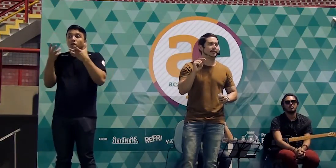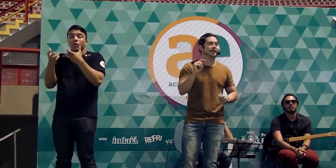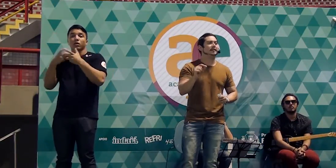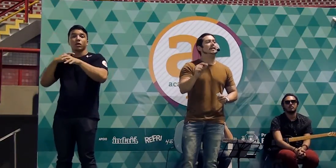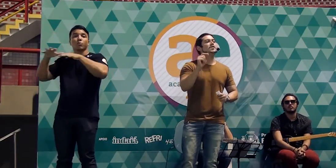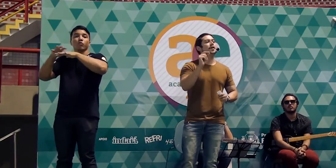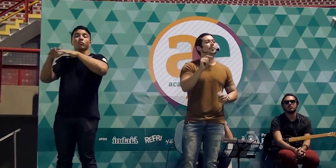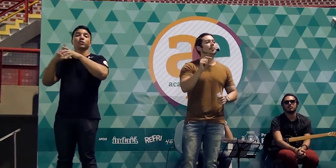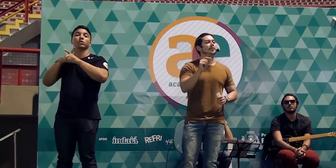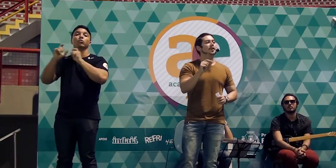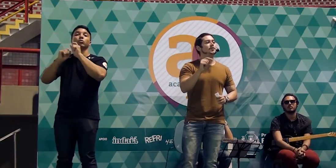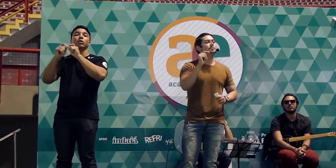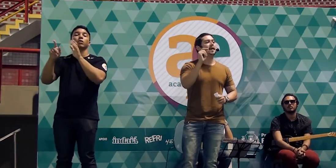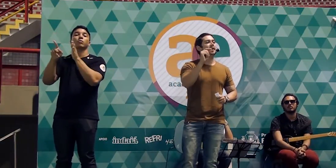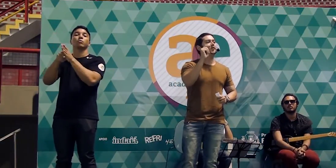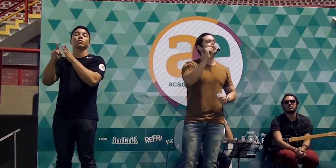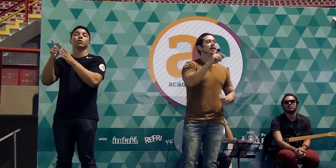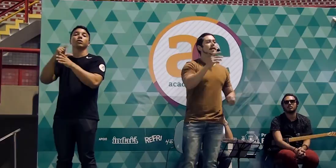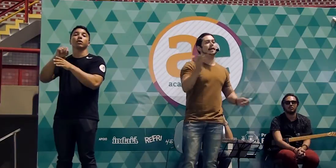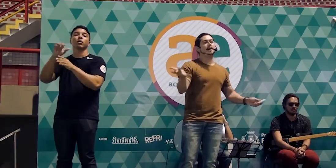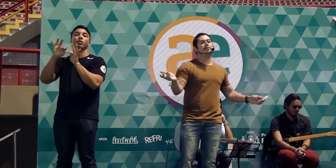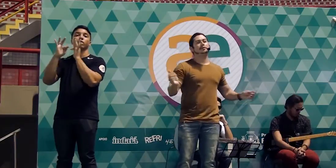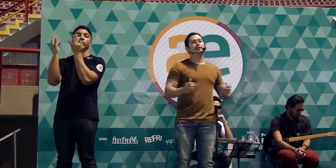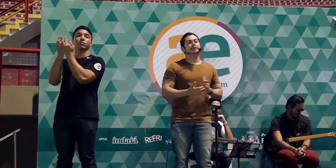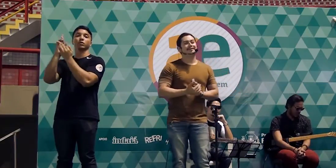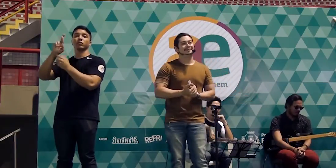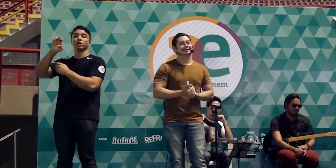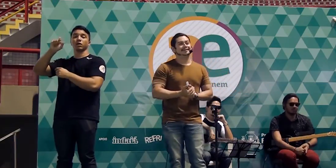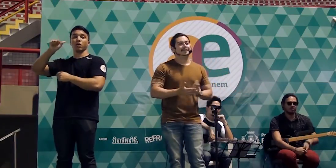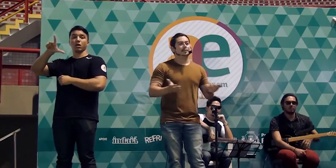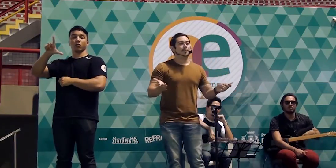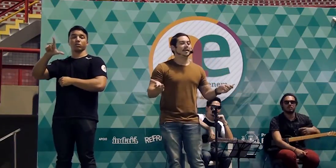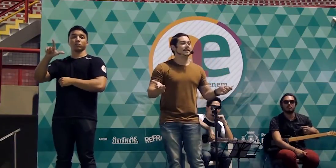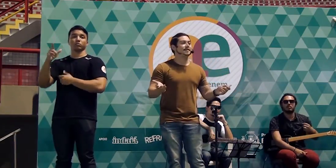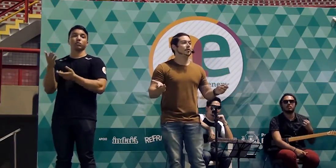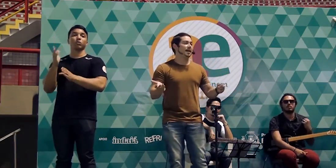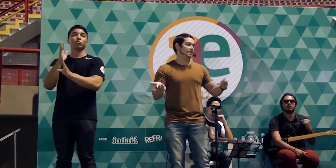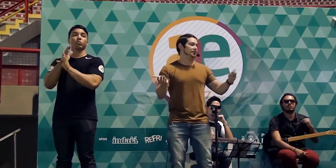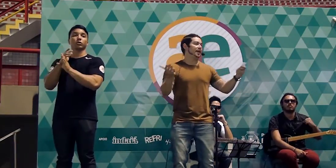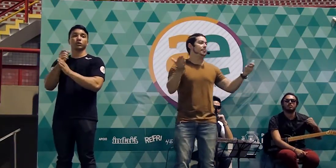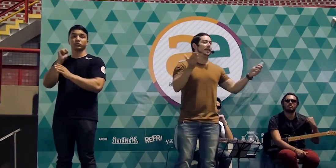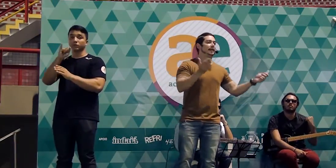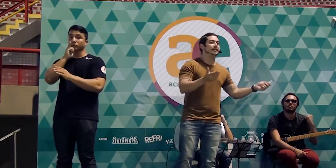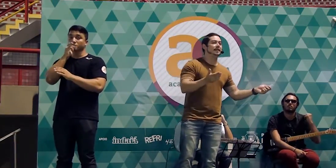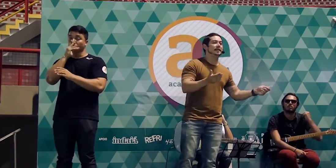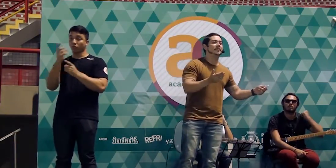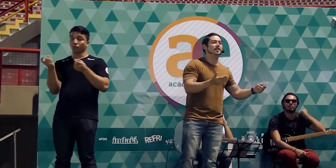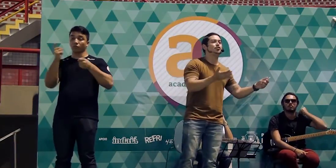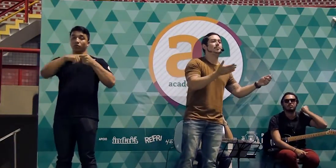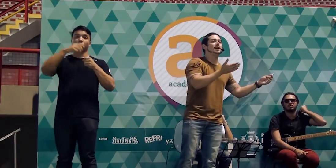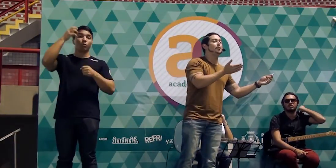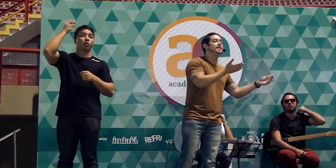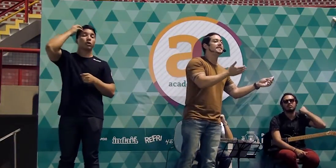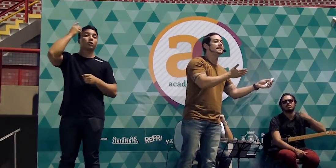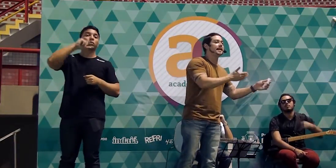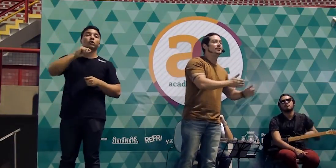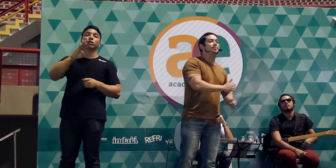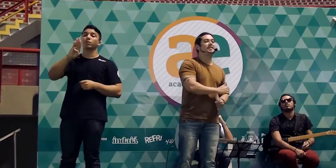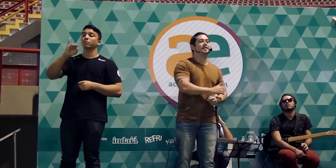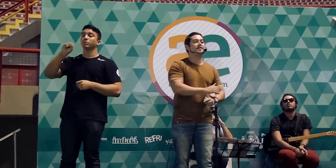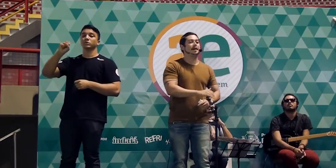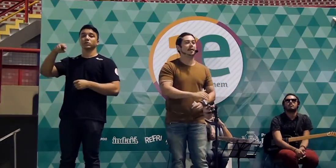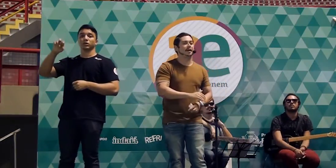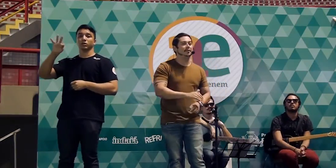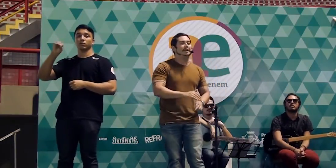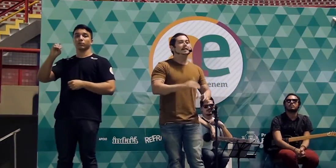monarquia brasileira são promovidos pela família real. Porque se o Brasil virar monarquia, quem vai assumir é o bisneto